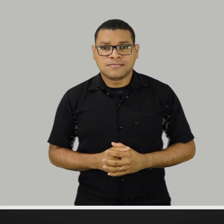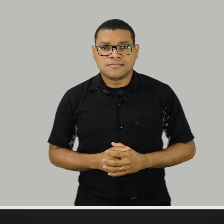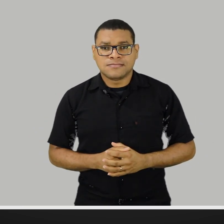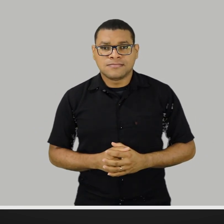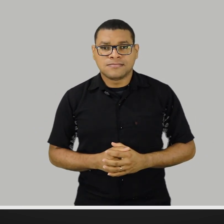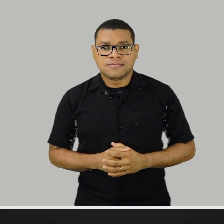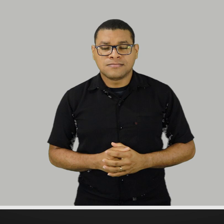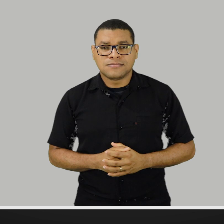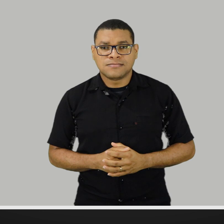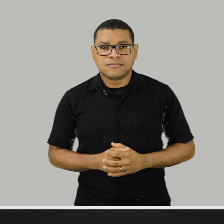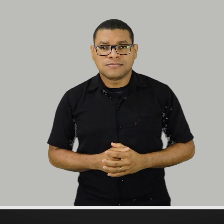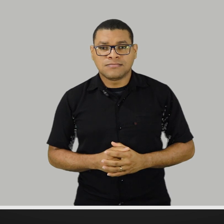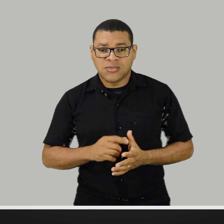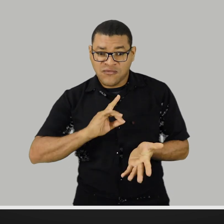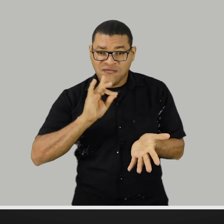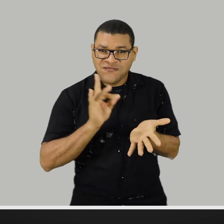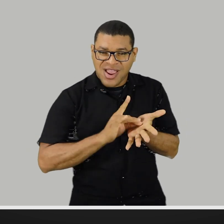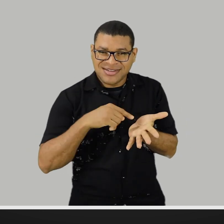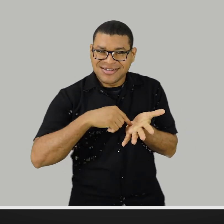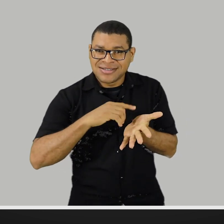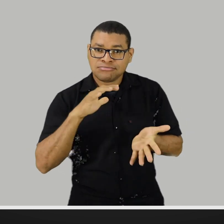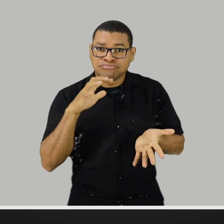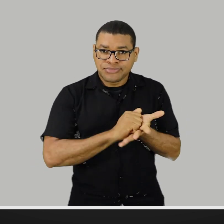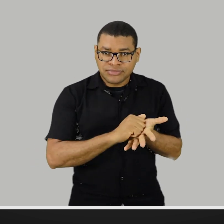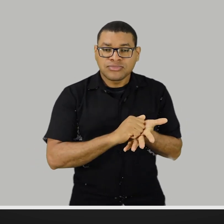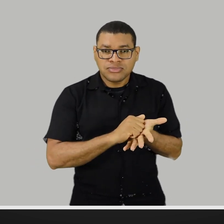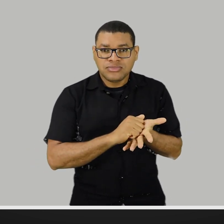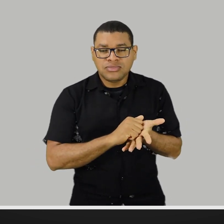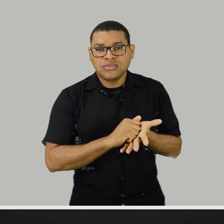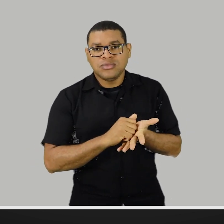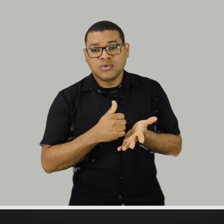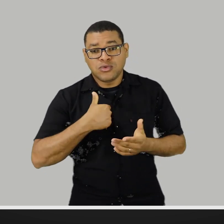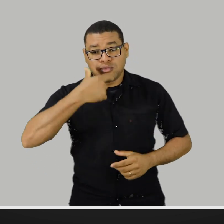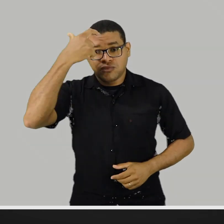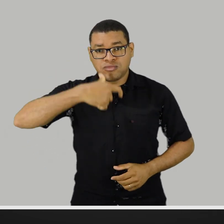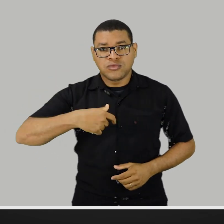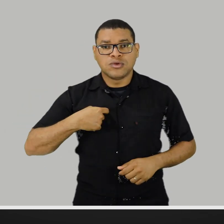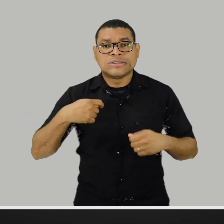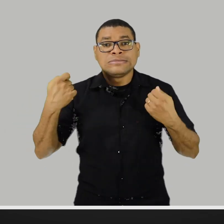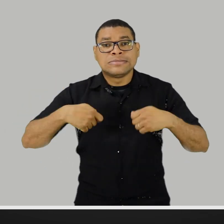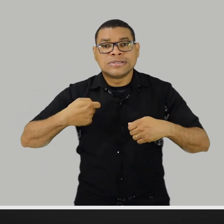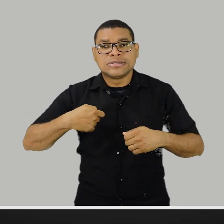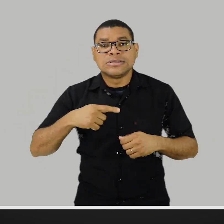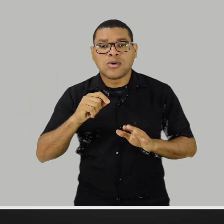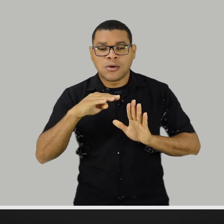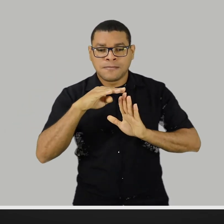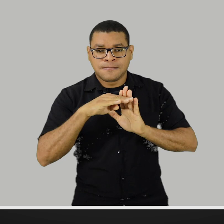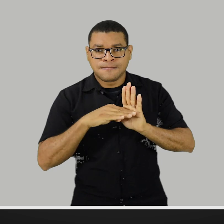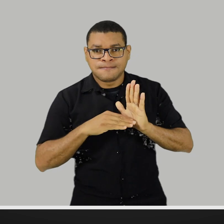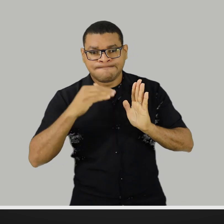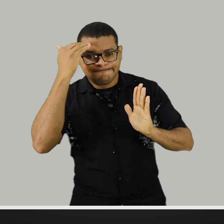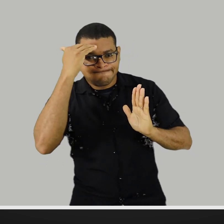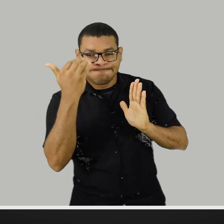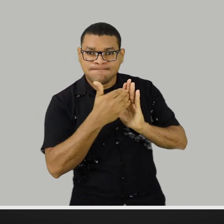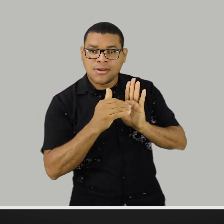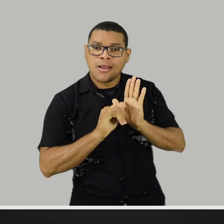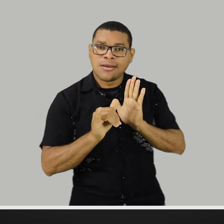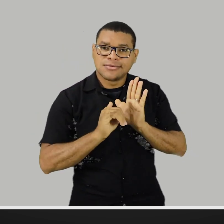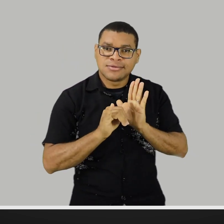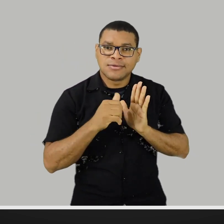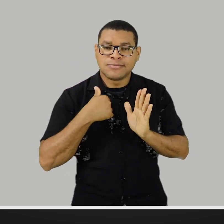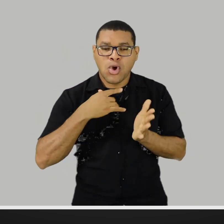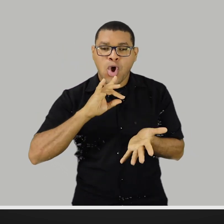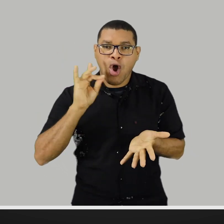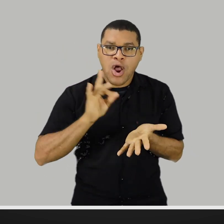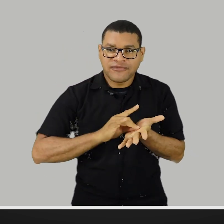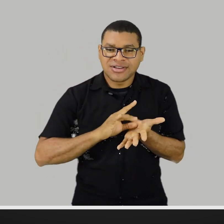23 para realizar a confirmação da matrícula o candidato deverá seguir os procedimentos previstos nos editais